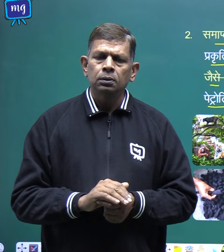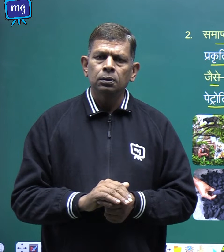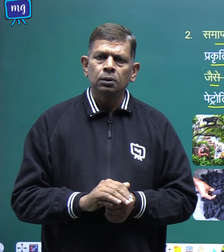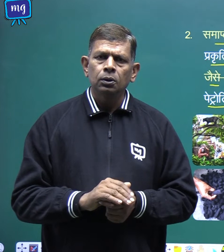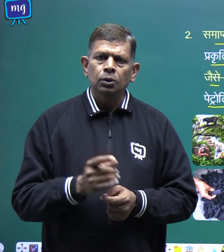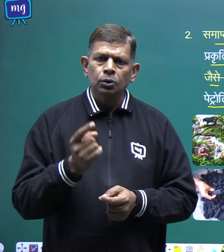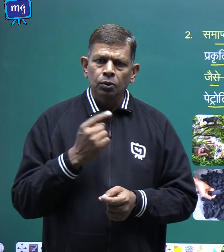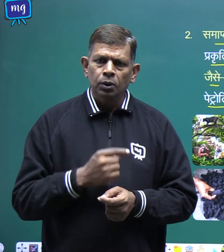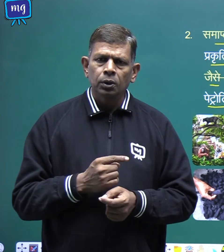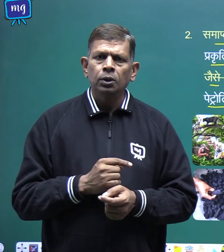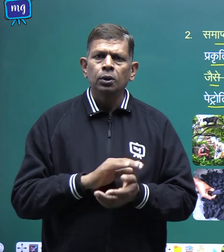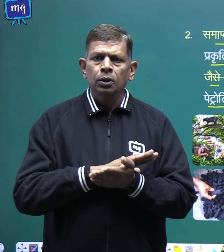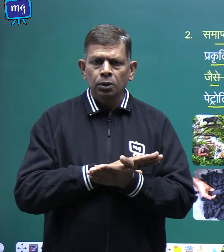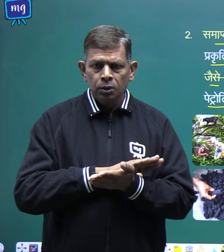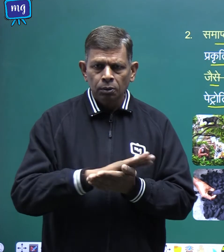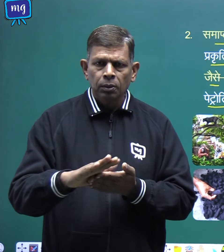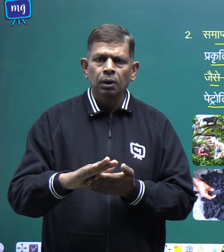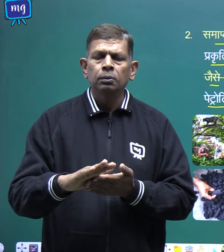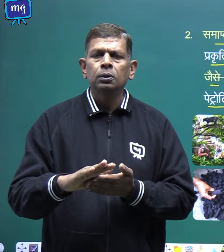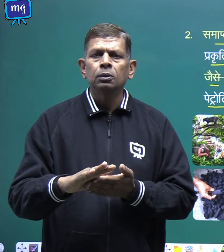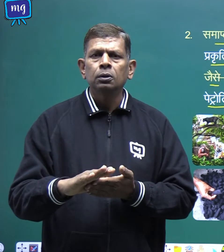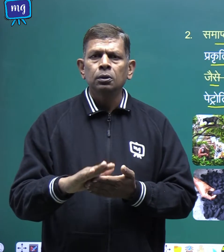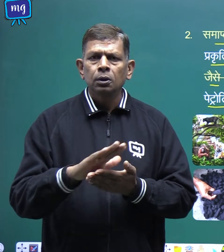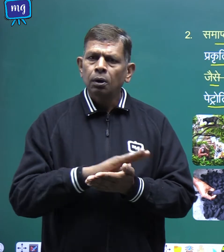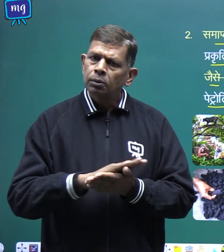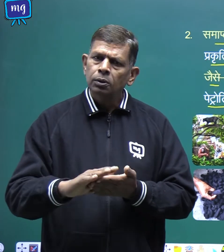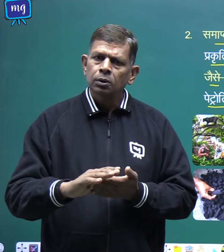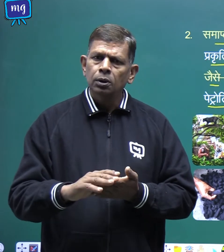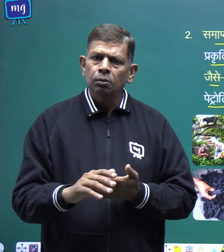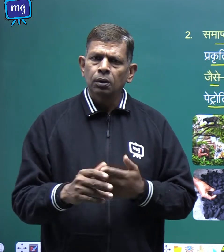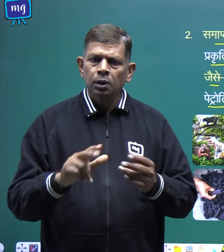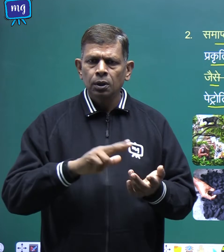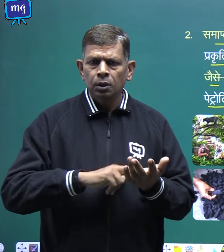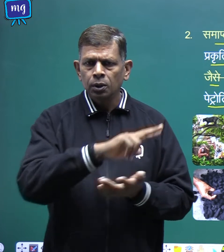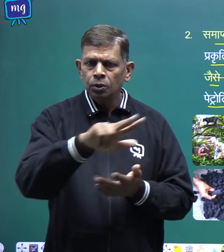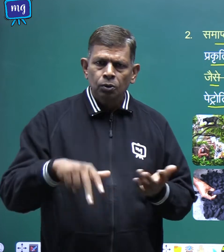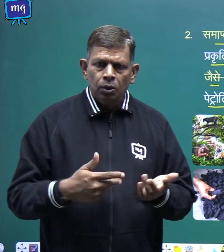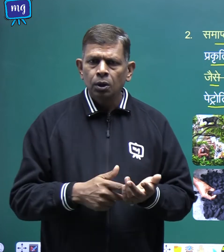तो ये समाप्त होने वाले प्राकृतिक संसाधन कहलाते हैं।